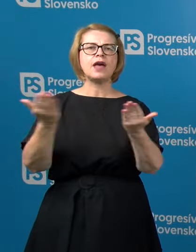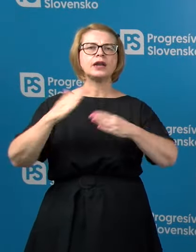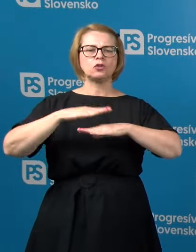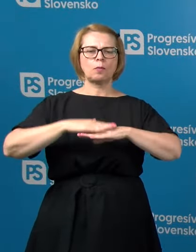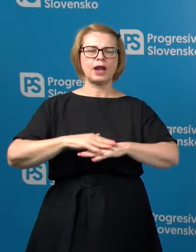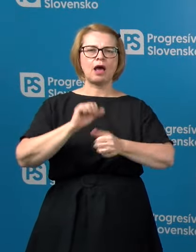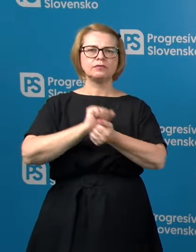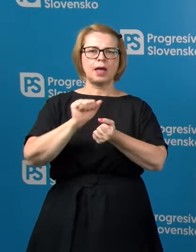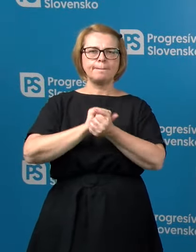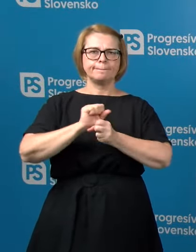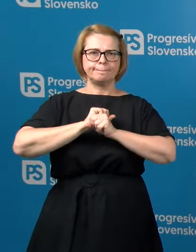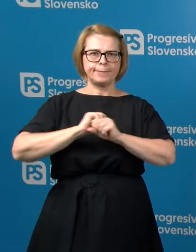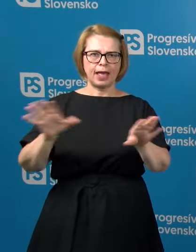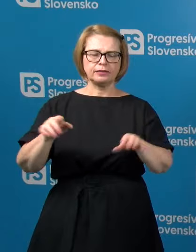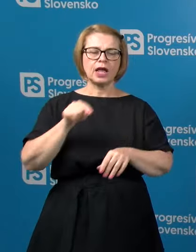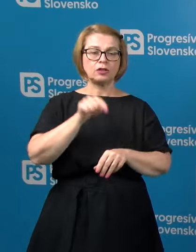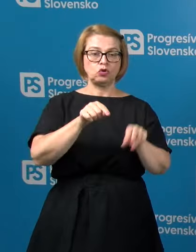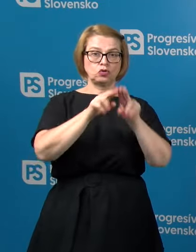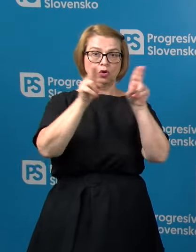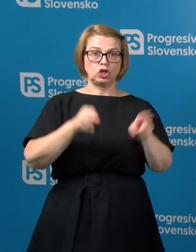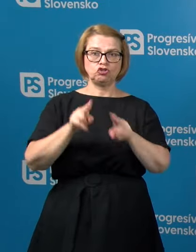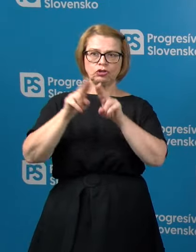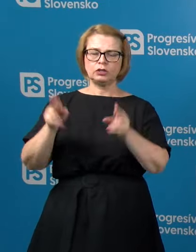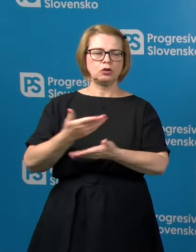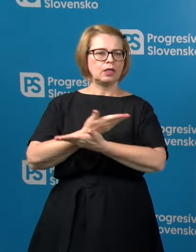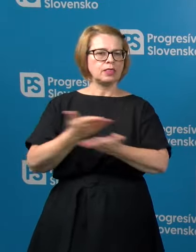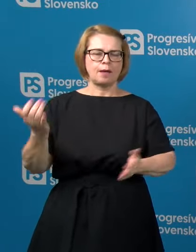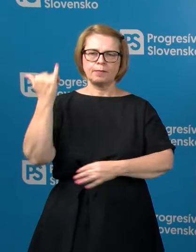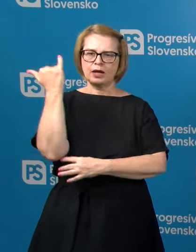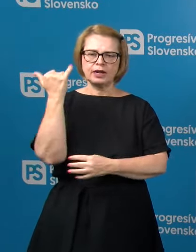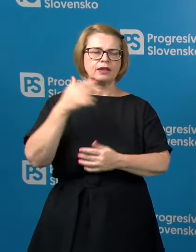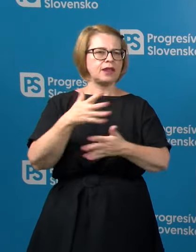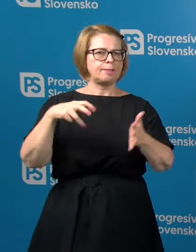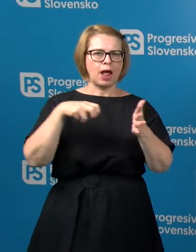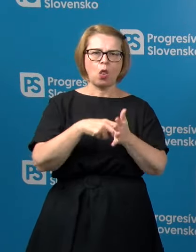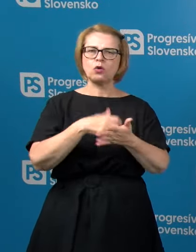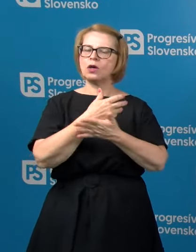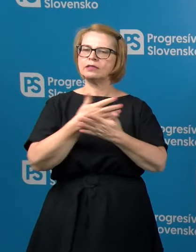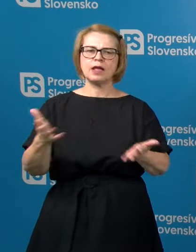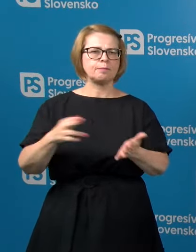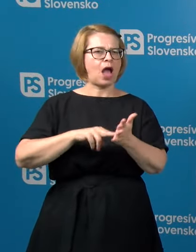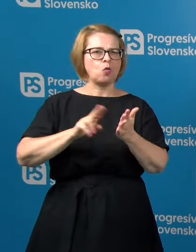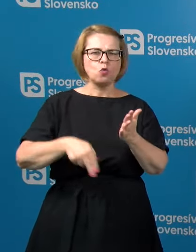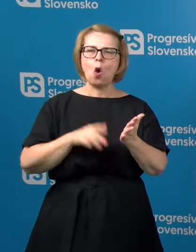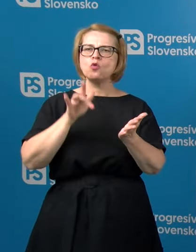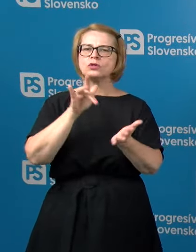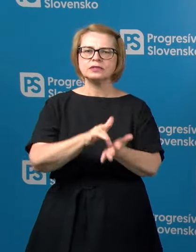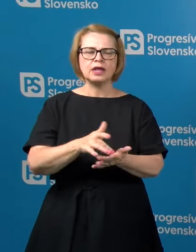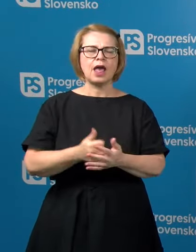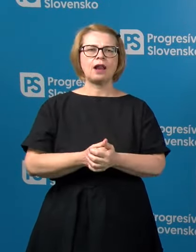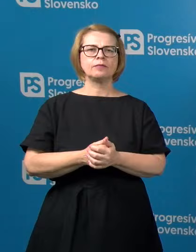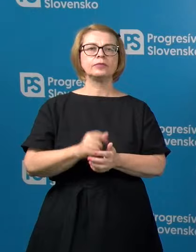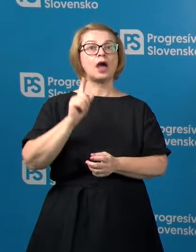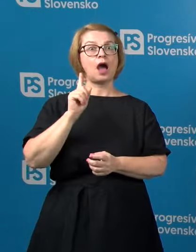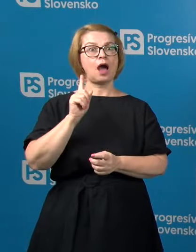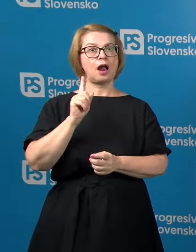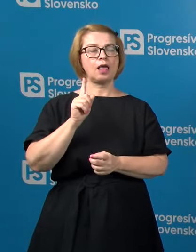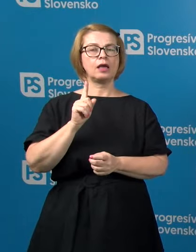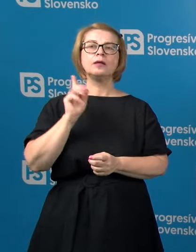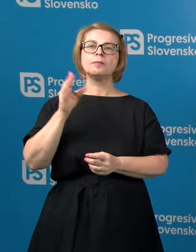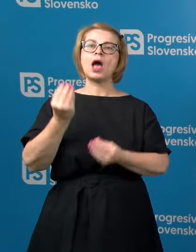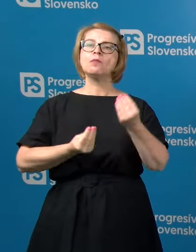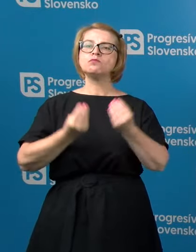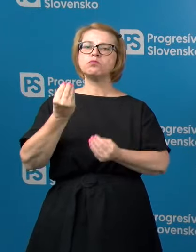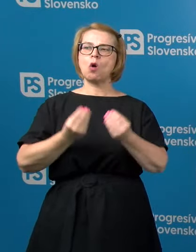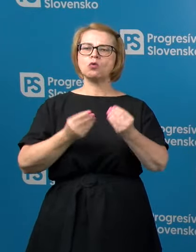že dnes tieto inštitúcie nemajú vedenie, logo ani misiu, ale za to čelia výrazným